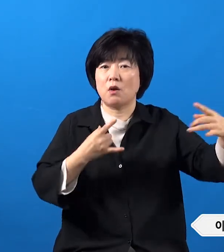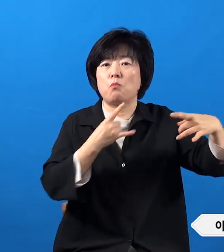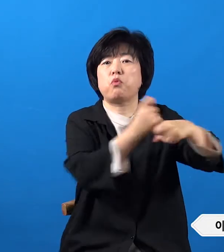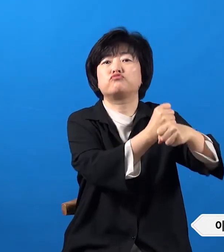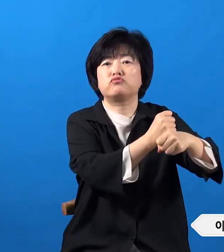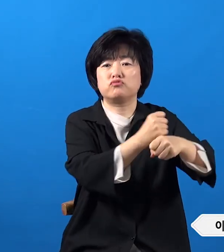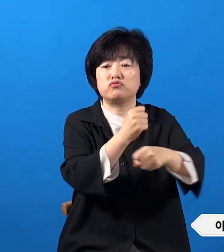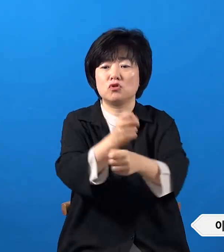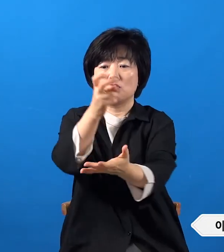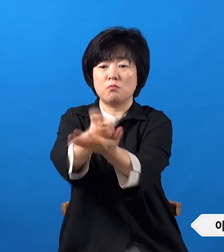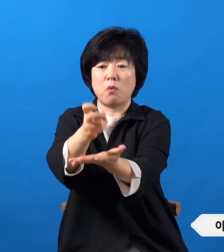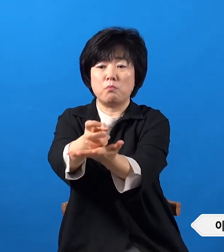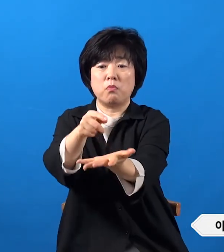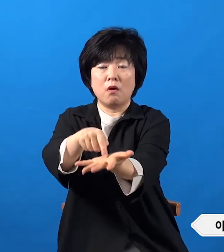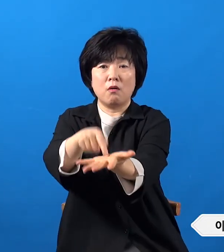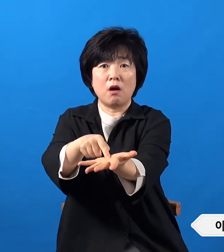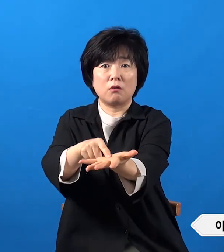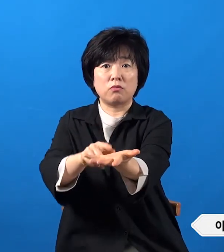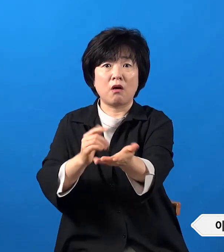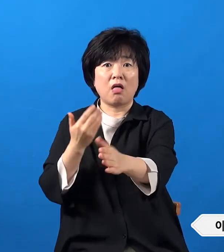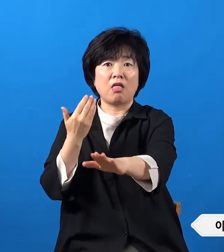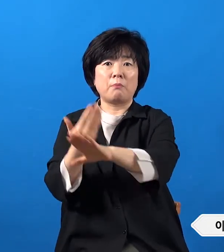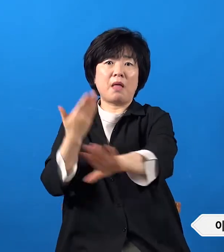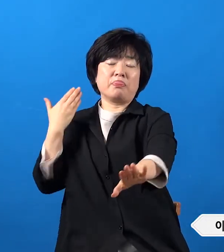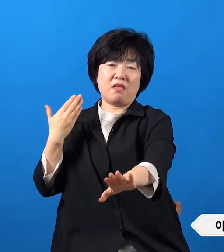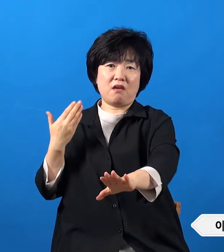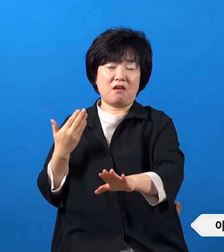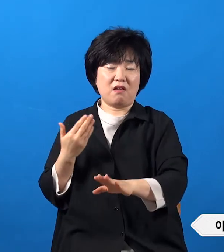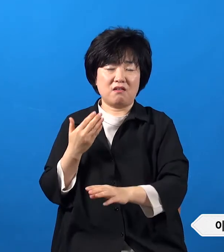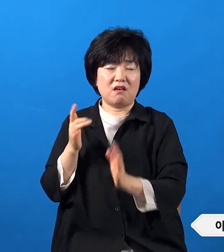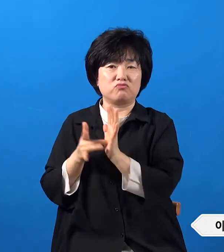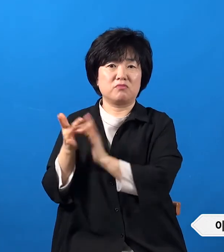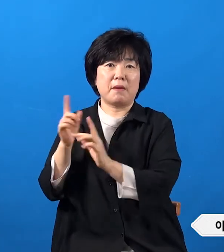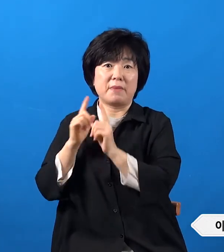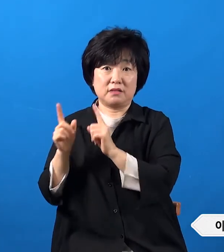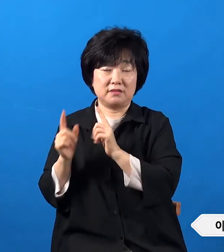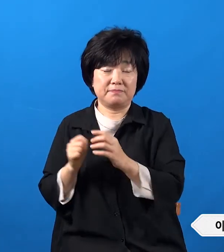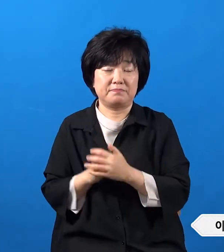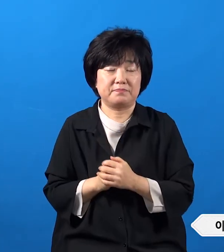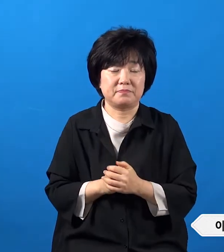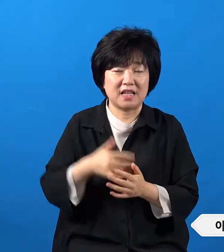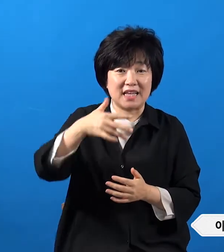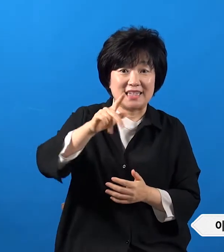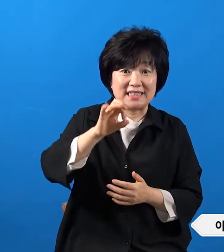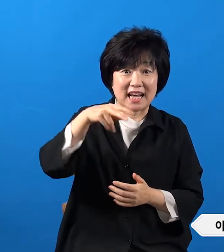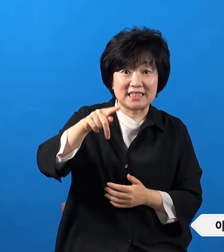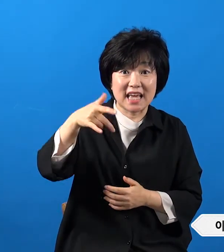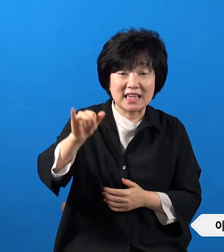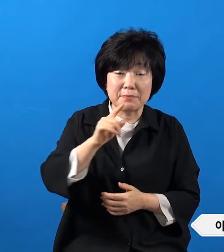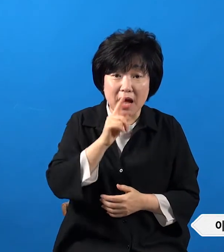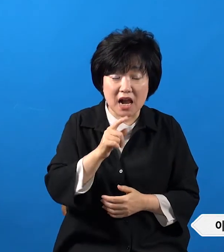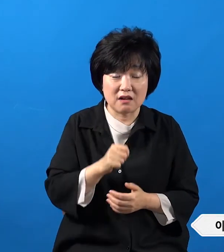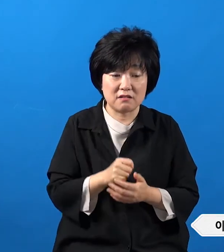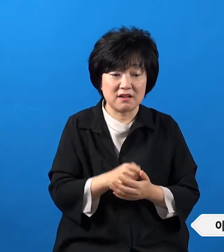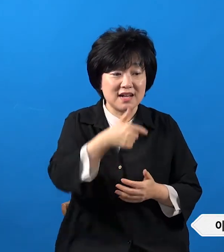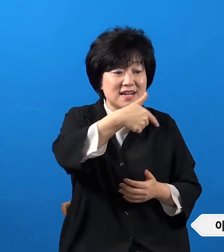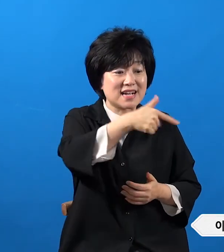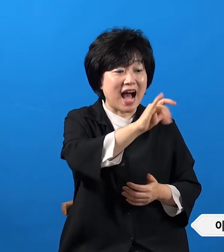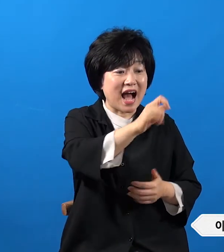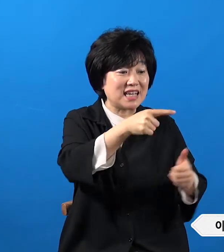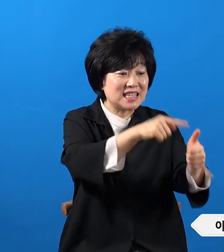창세기 4장 24절의 말씀을 혹시 기억하시나요? 같이 한번 읽겠습니다. 시작. 가인을 위하여는